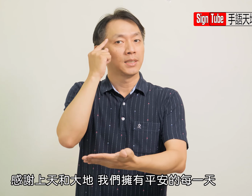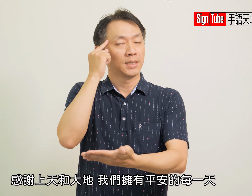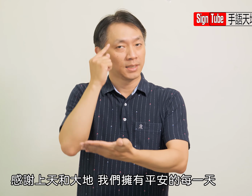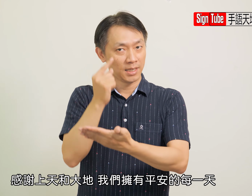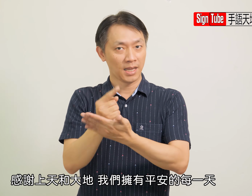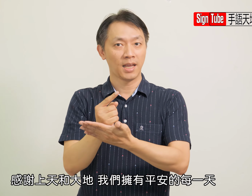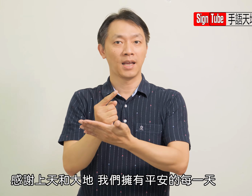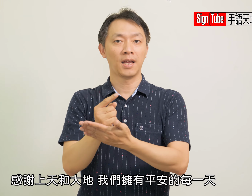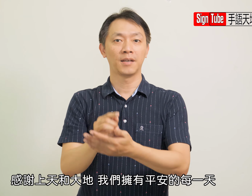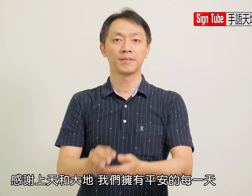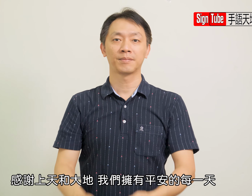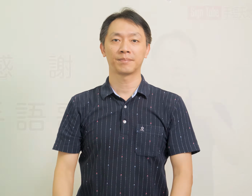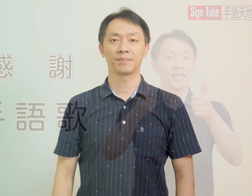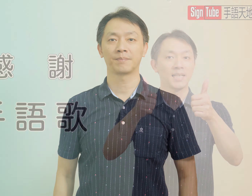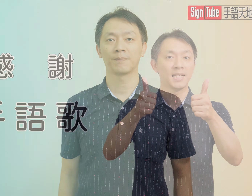一